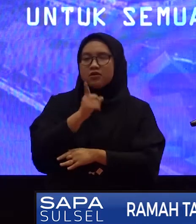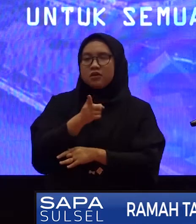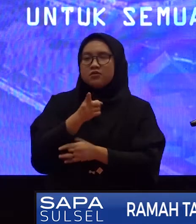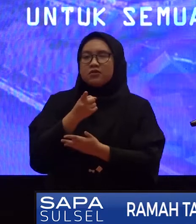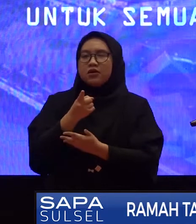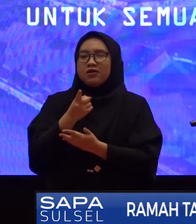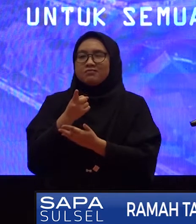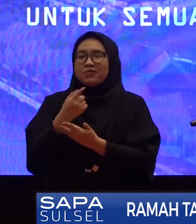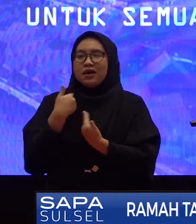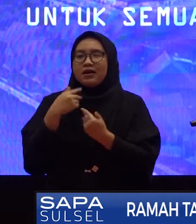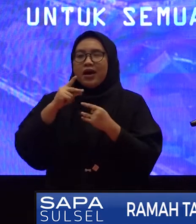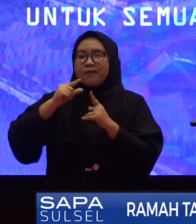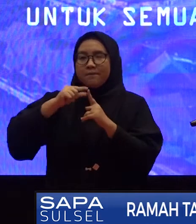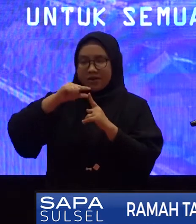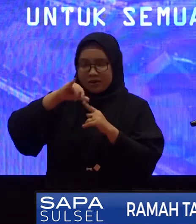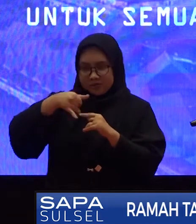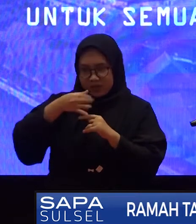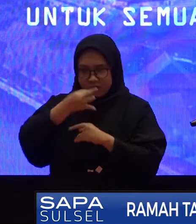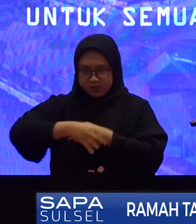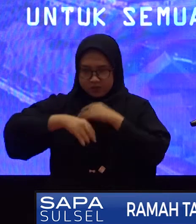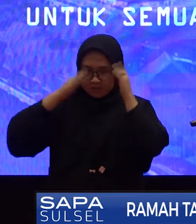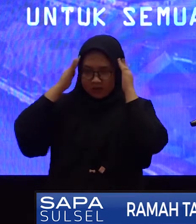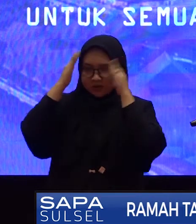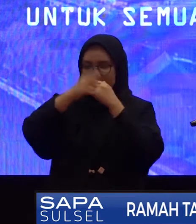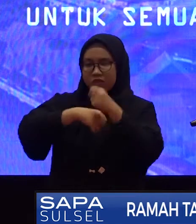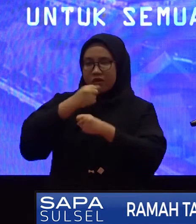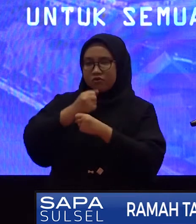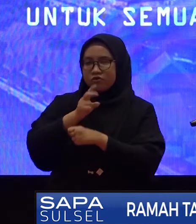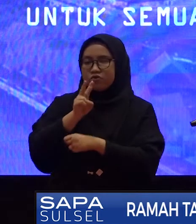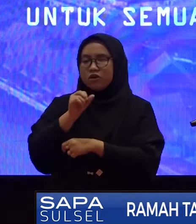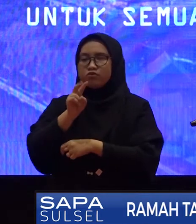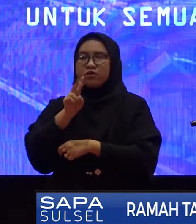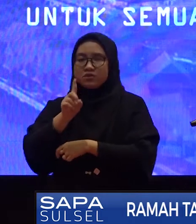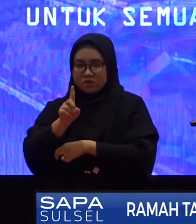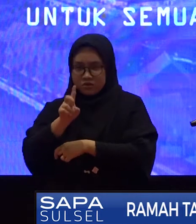tertuang pada rpjmd kota Makassar tahun